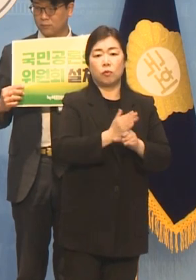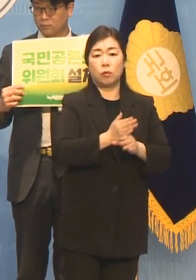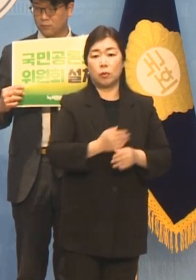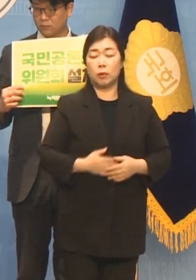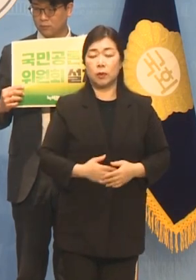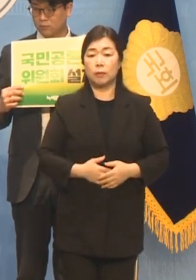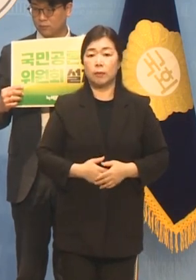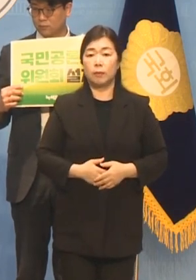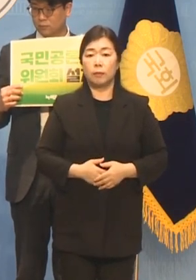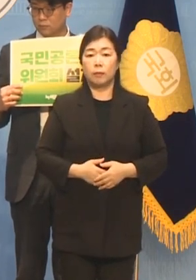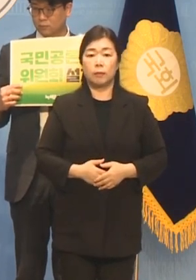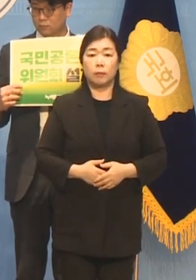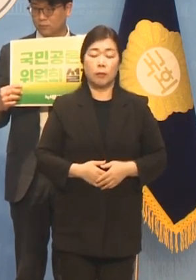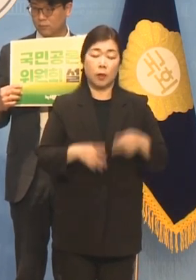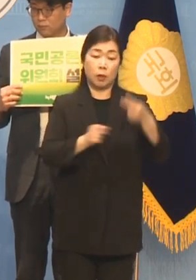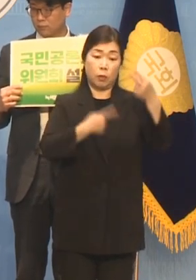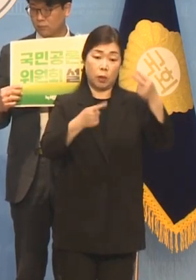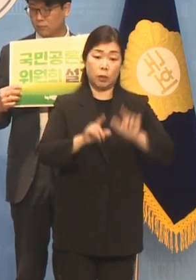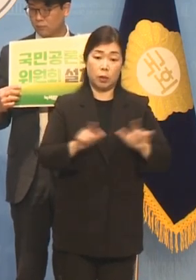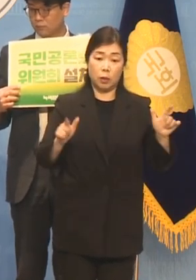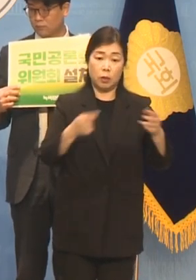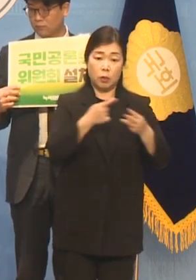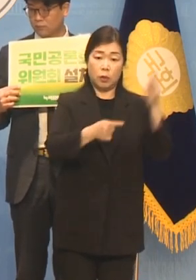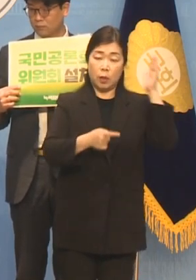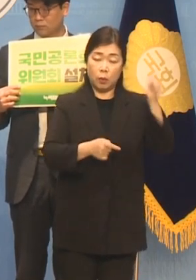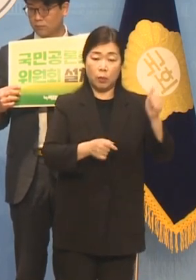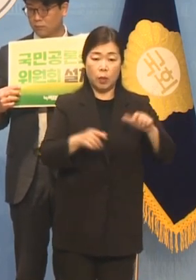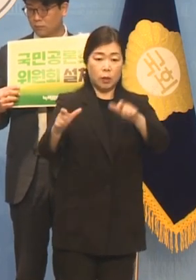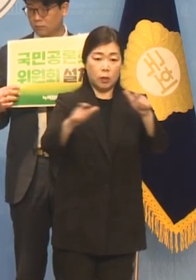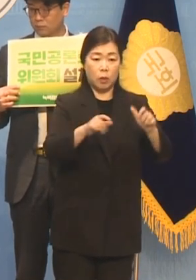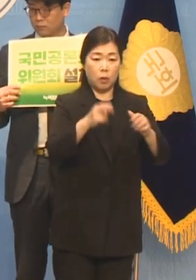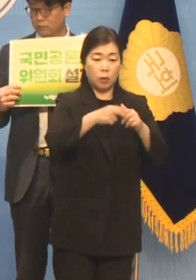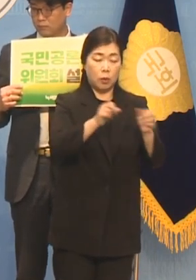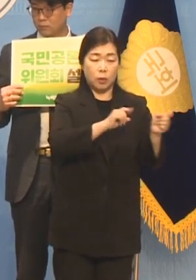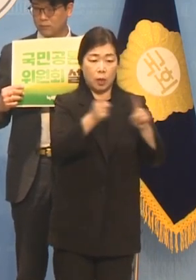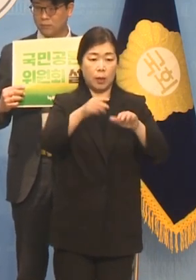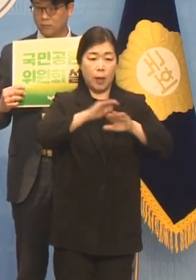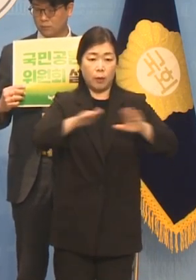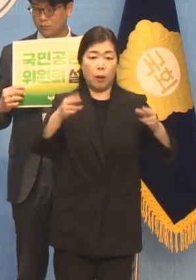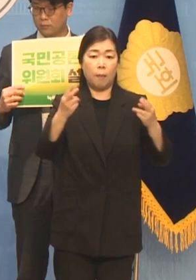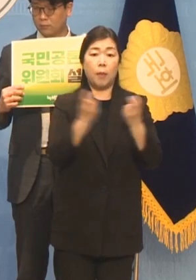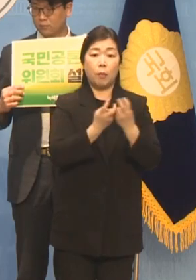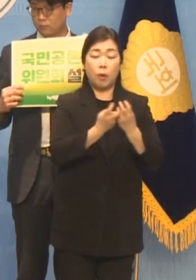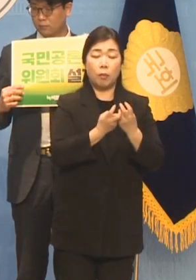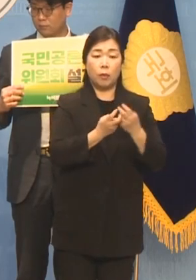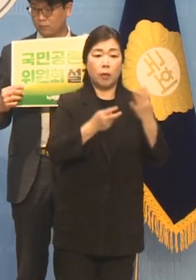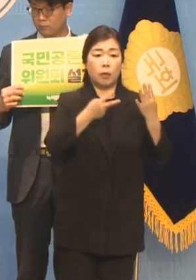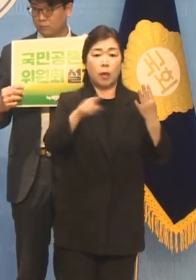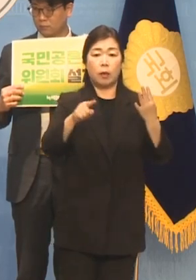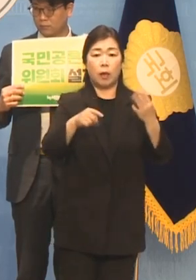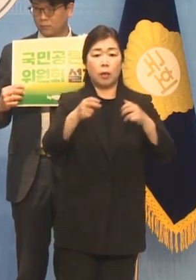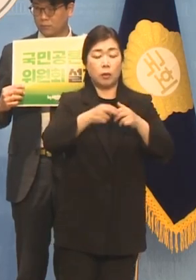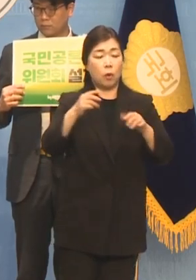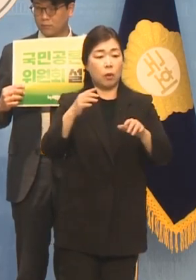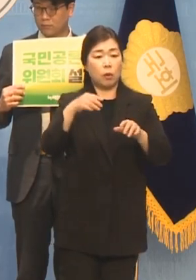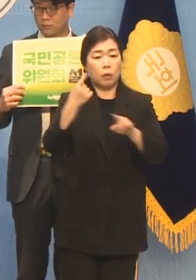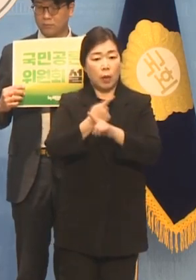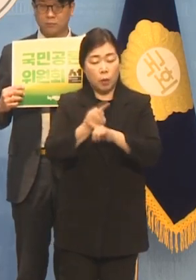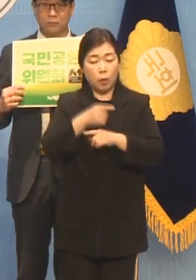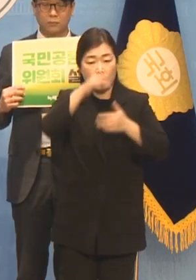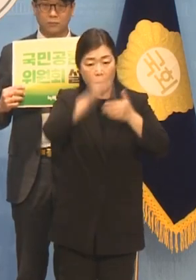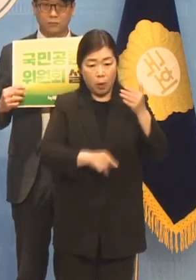윤 대통령이 지역 의료 살리기 해법으로 발표한 4대 의료개혁 패키지는